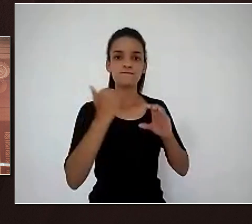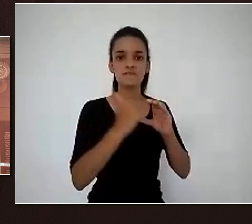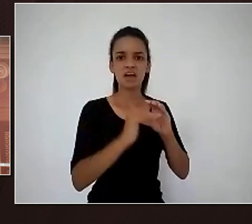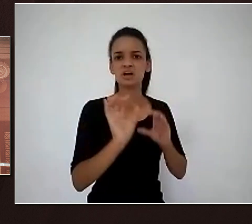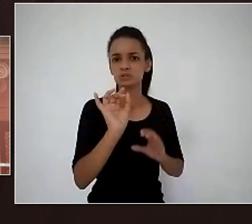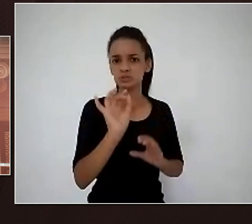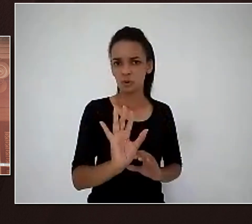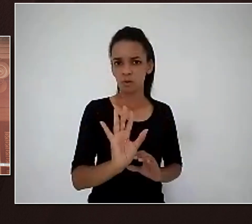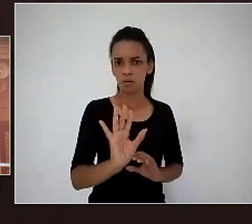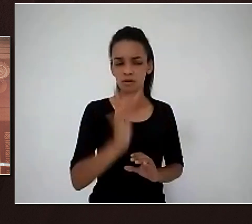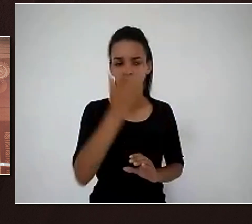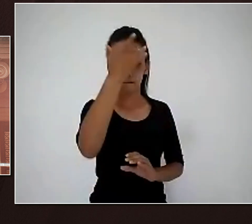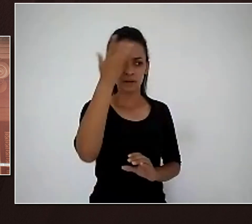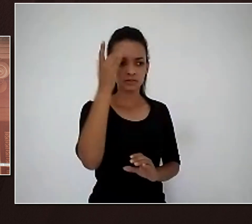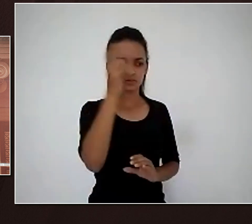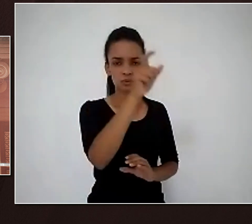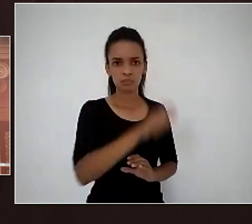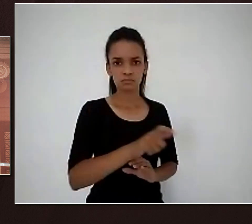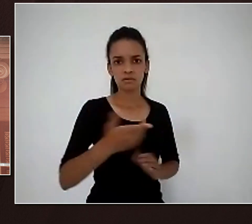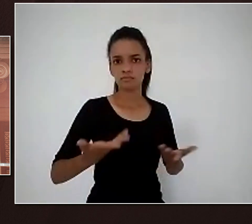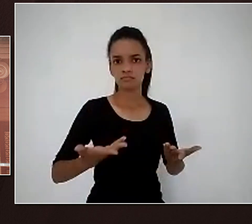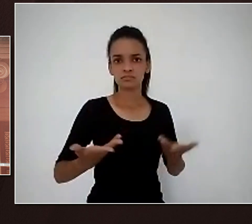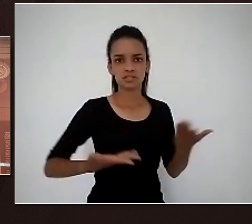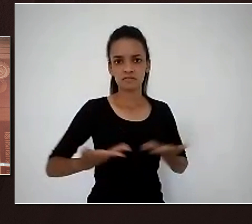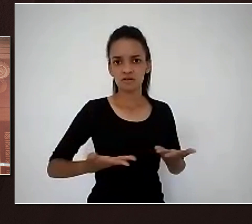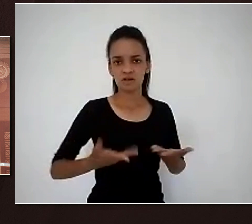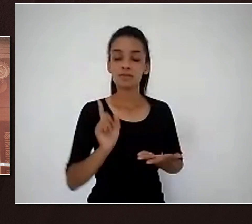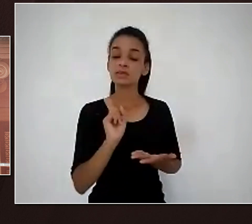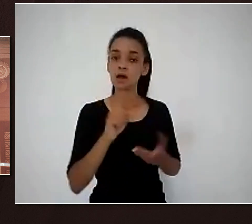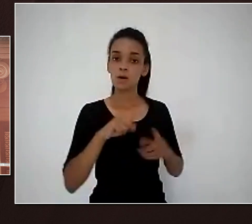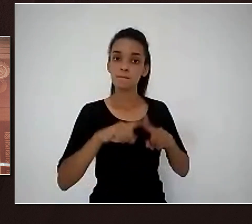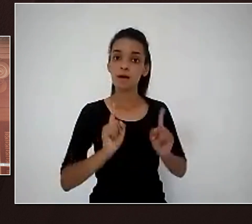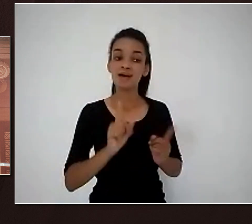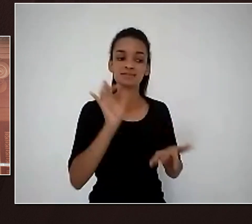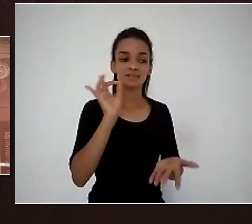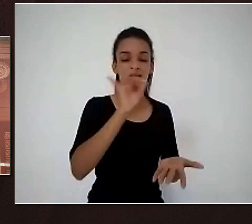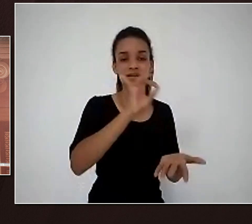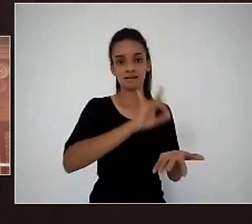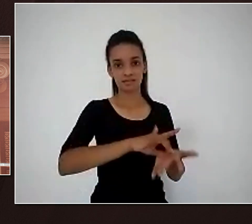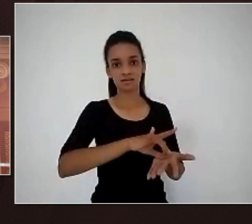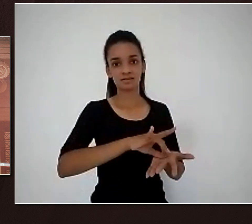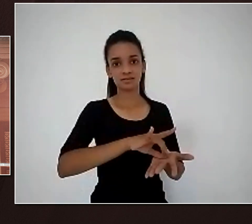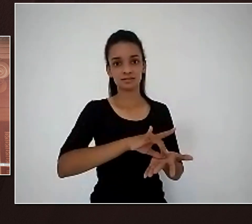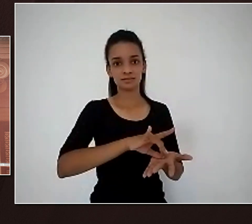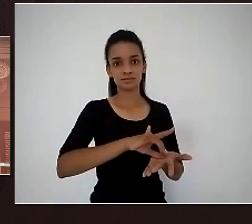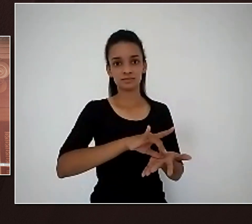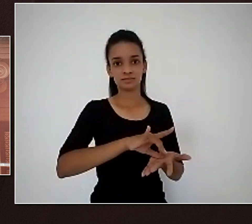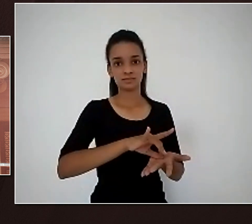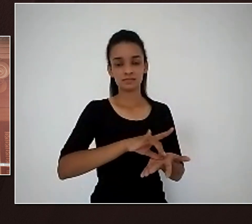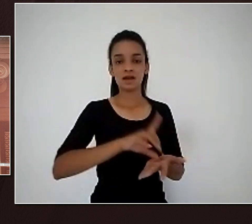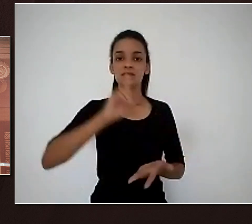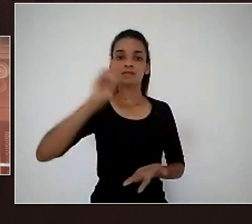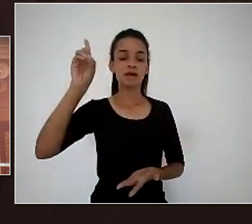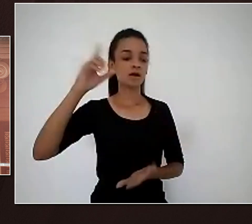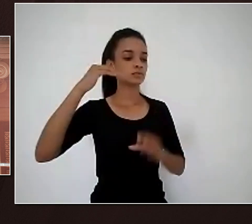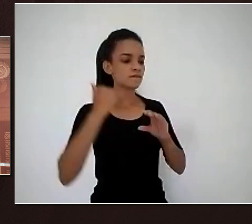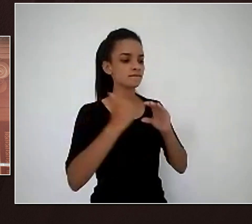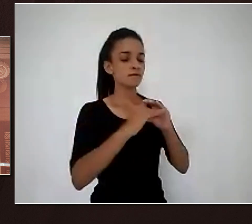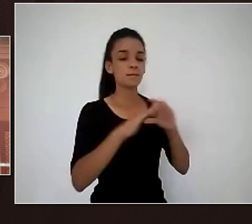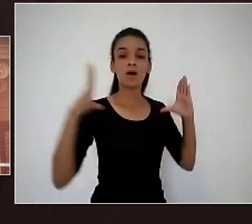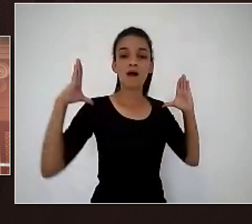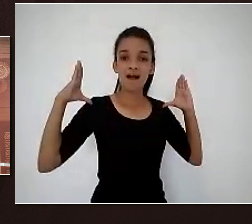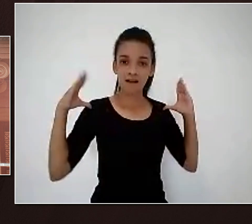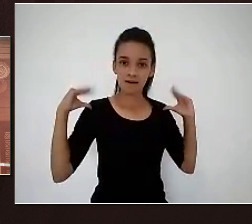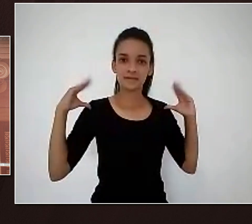a realidade. Enfatiza os mensageiros ou os anjos em lugar de